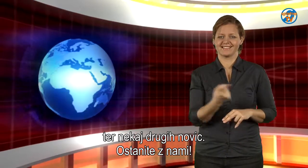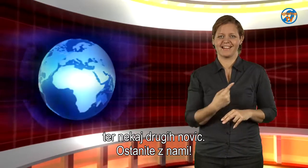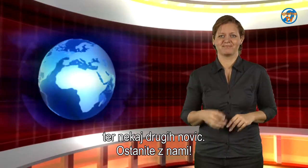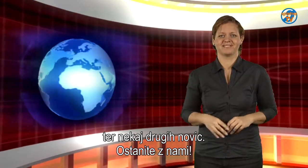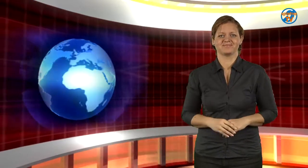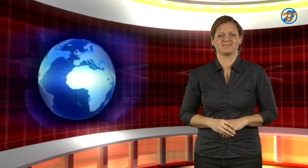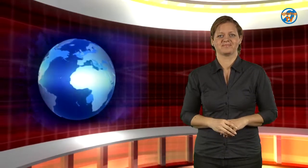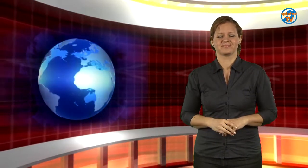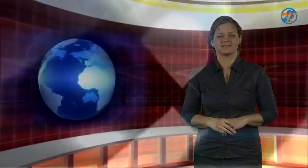z nami.